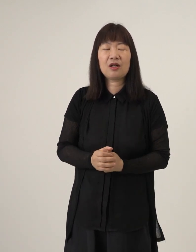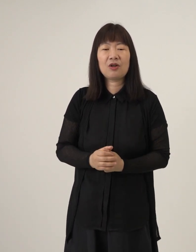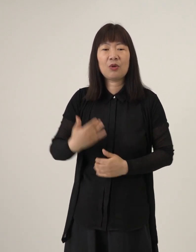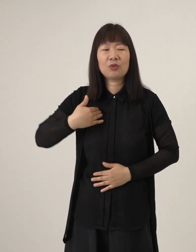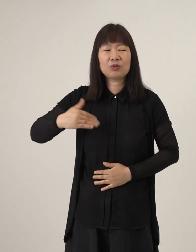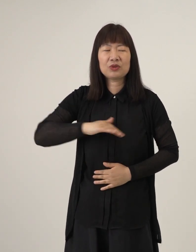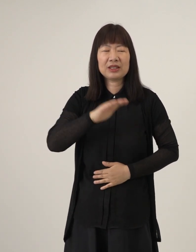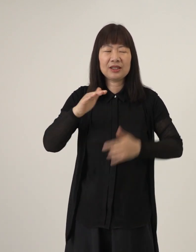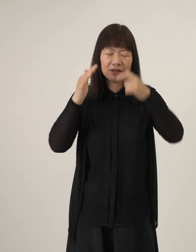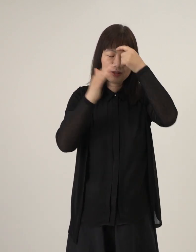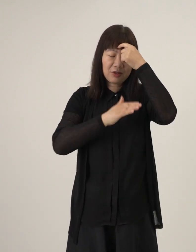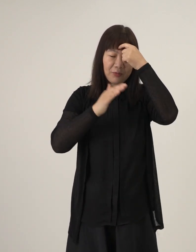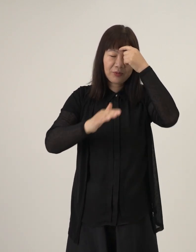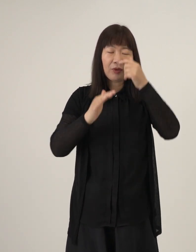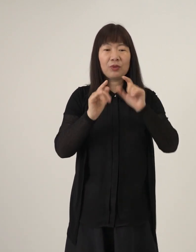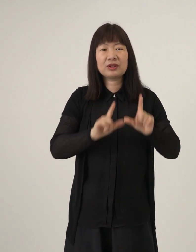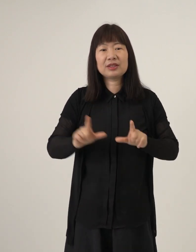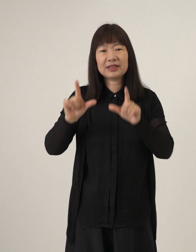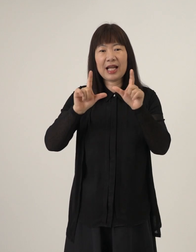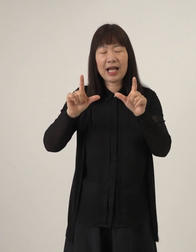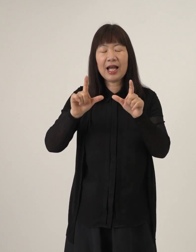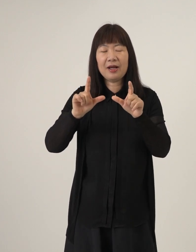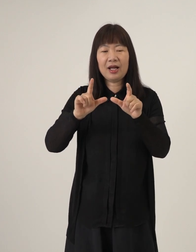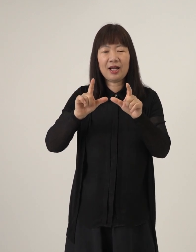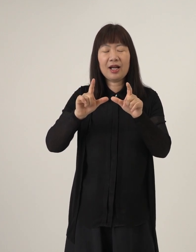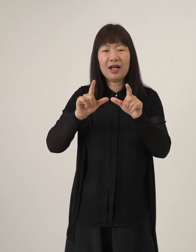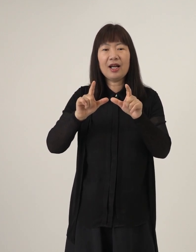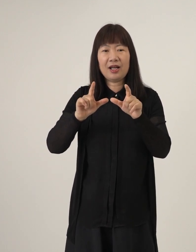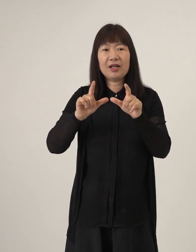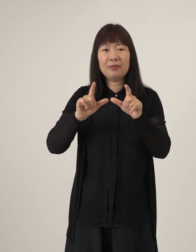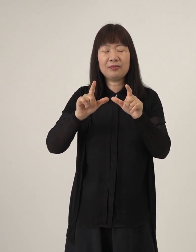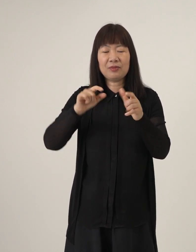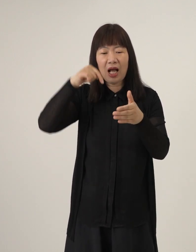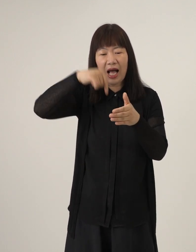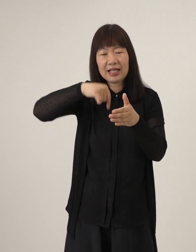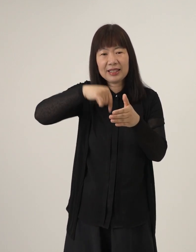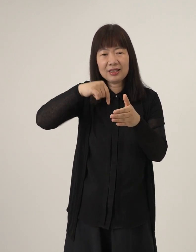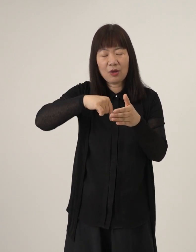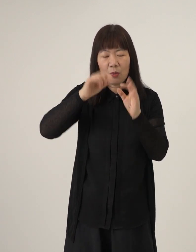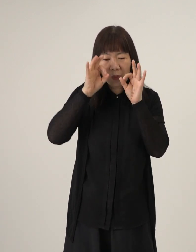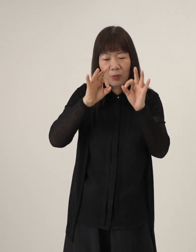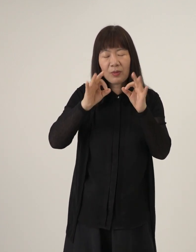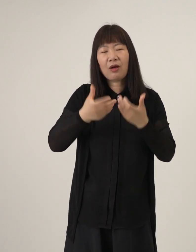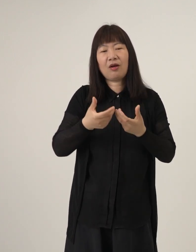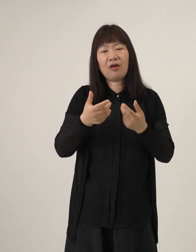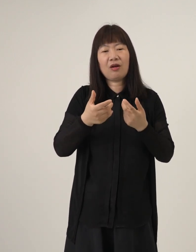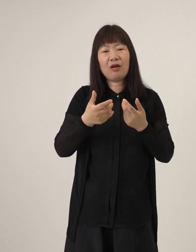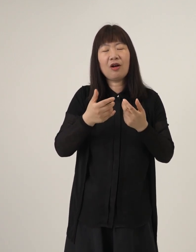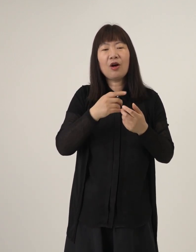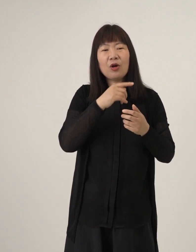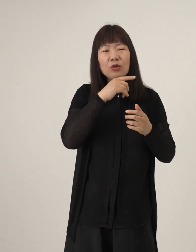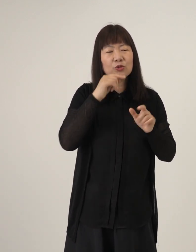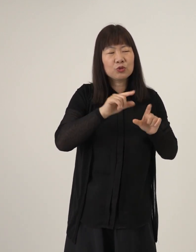우리 성도들의 삶의 패턴에서는 분리가 돼 있어요. 그래도 예수 믿는